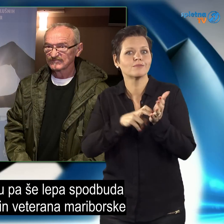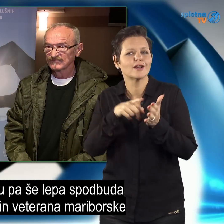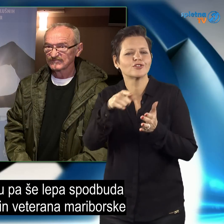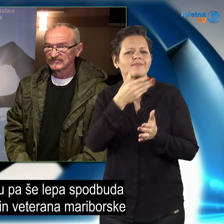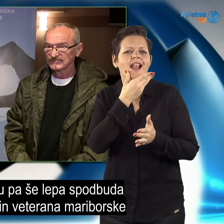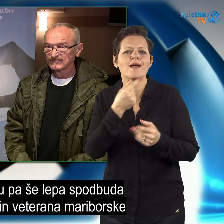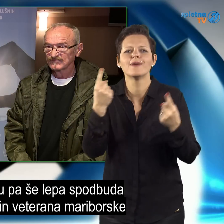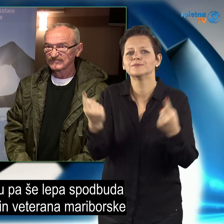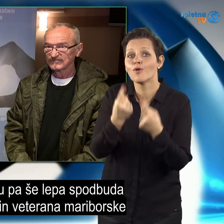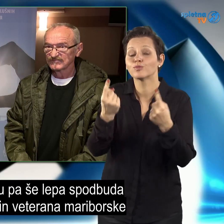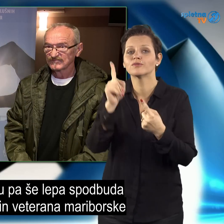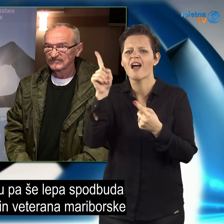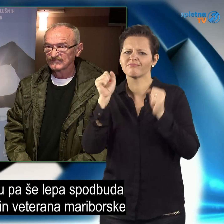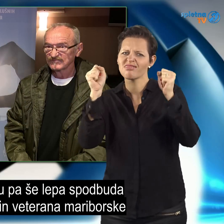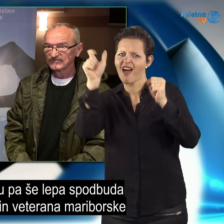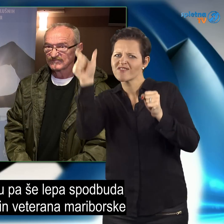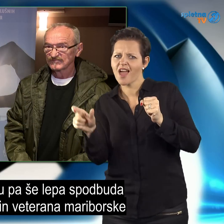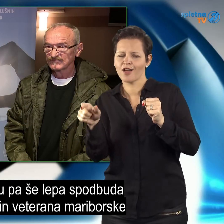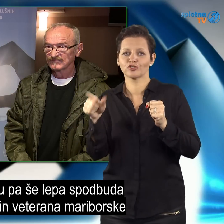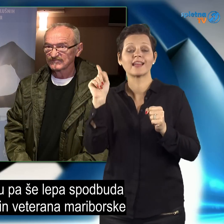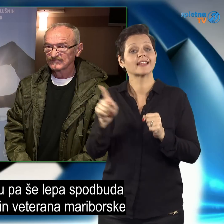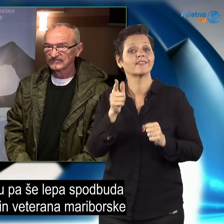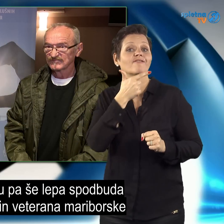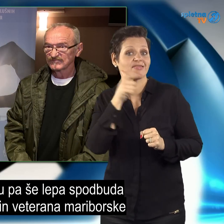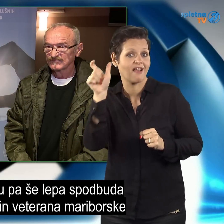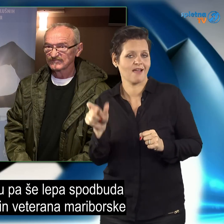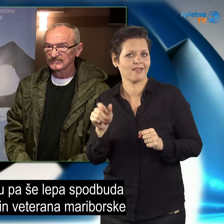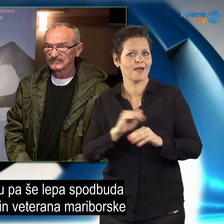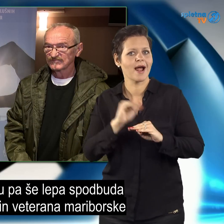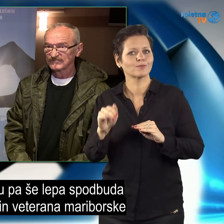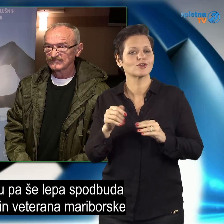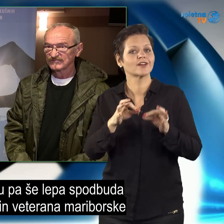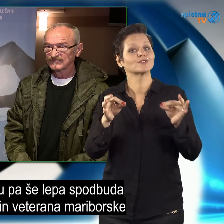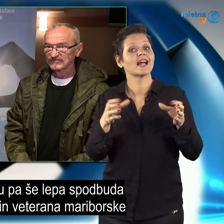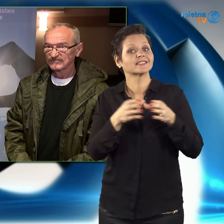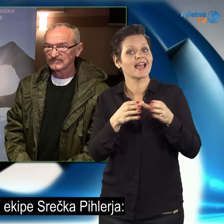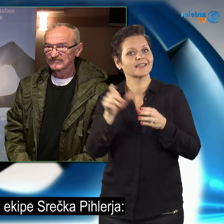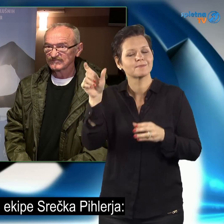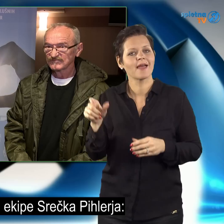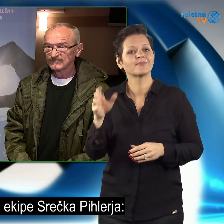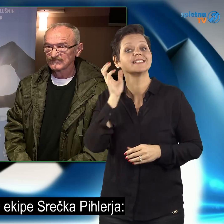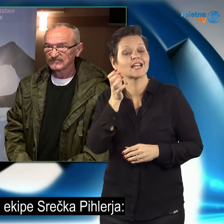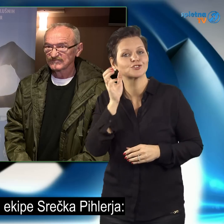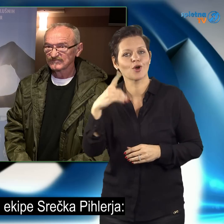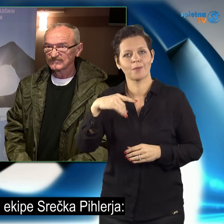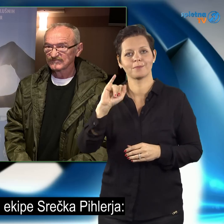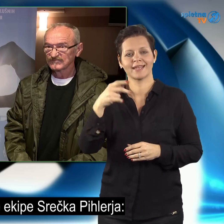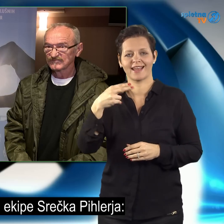Na koncu pa še lepa spodbuda navijača in veterana mariborske futsalske ekipe Srečka Pihlerja.